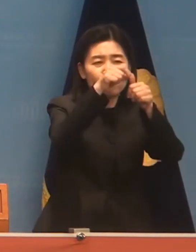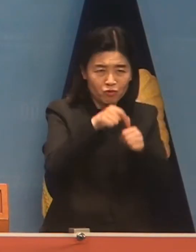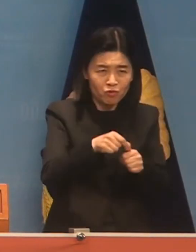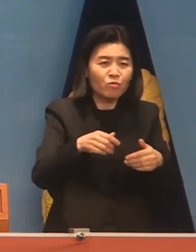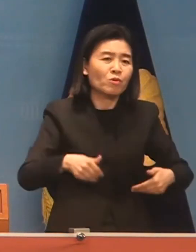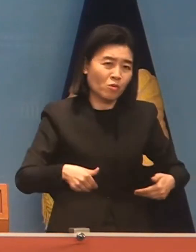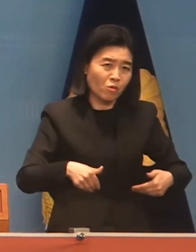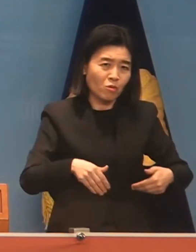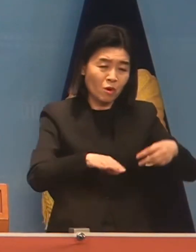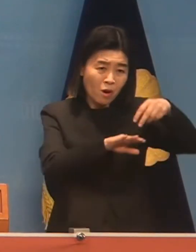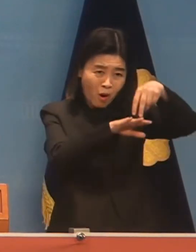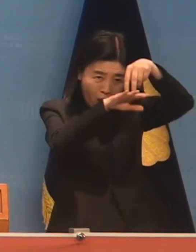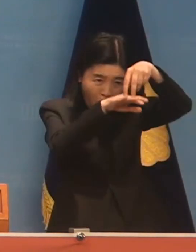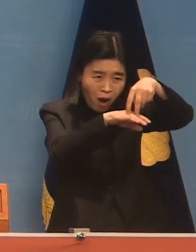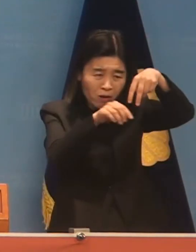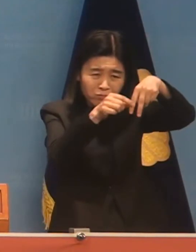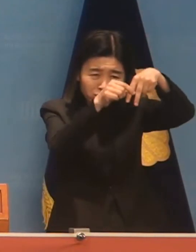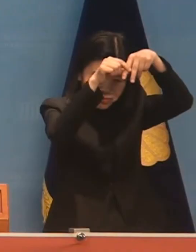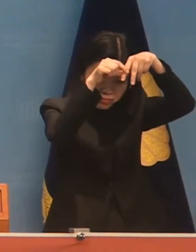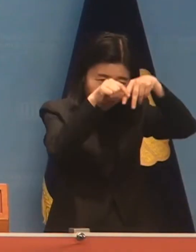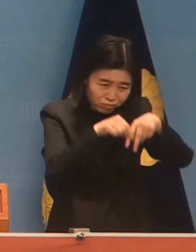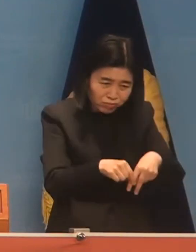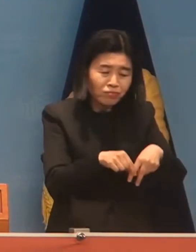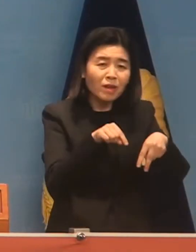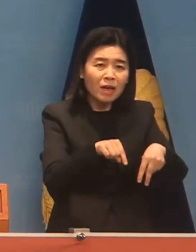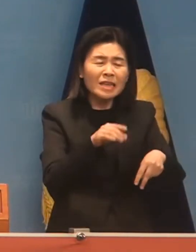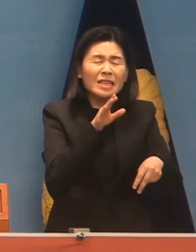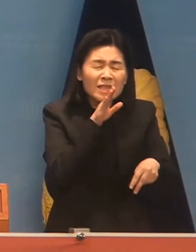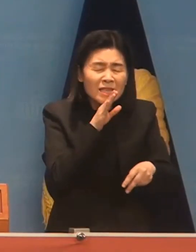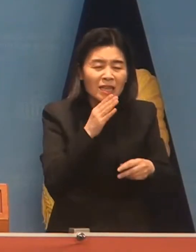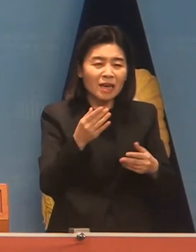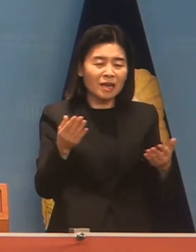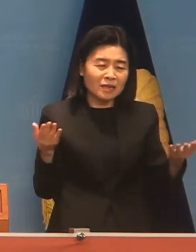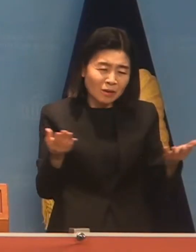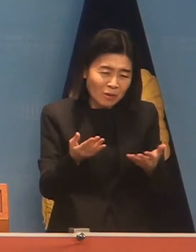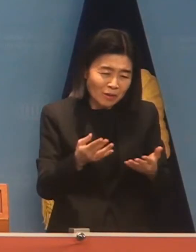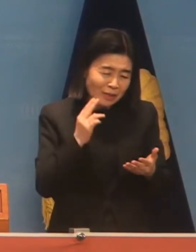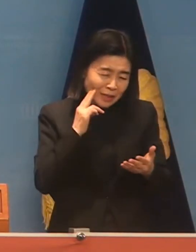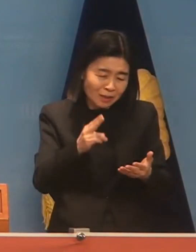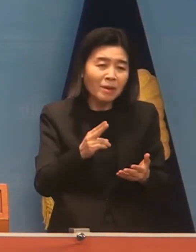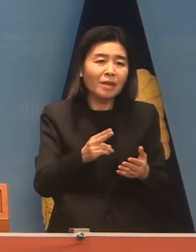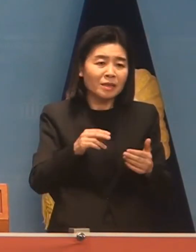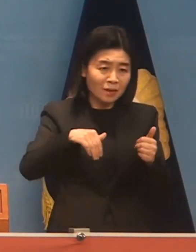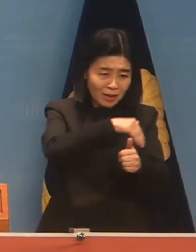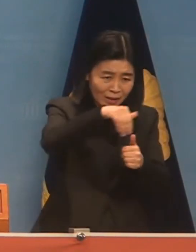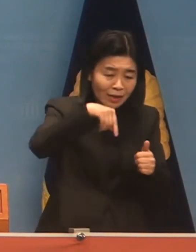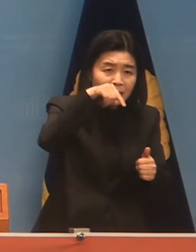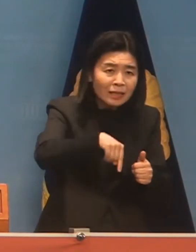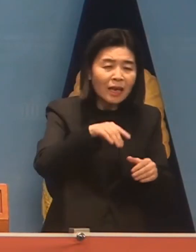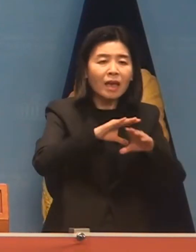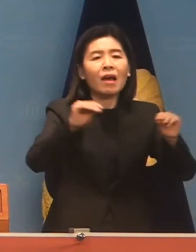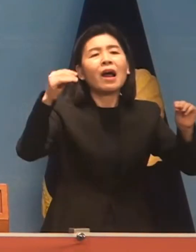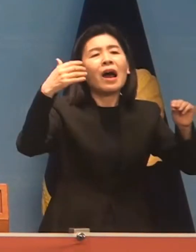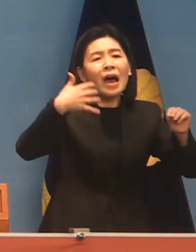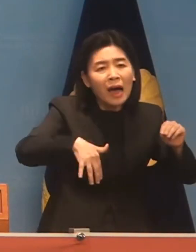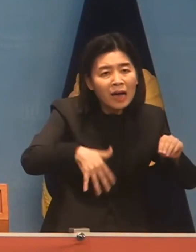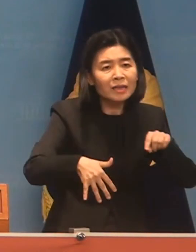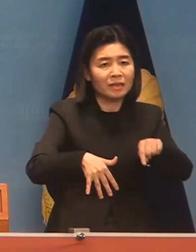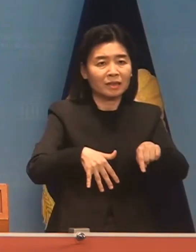노동자들을 구해냄으로써 잔인한 노동의 현장을 좀처럼 해결되지 않는 노동